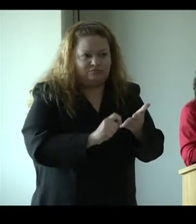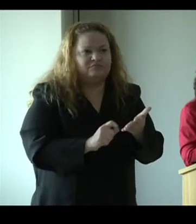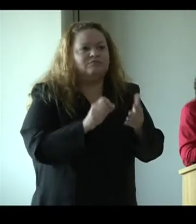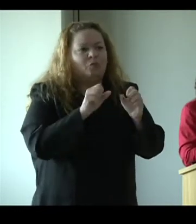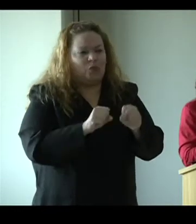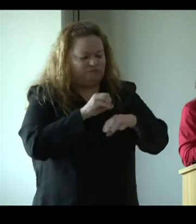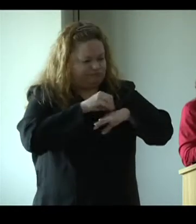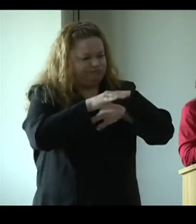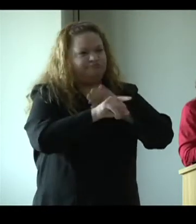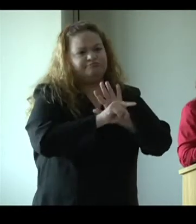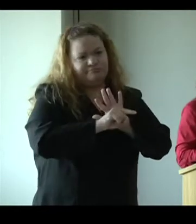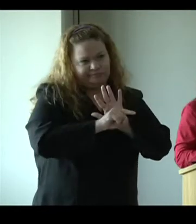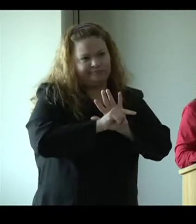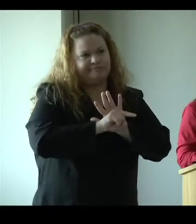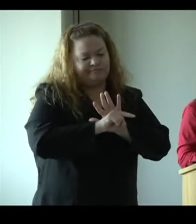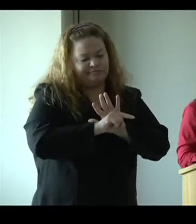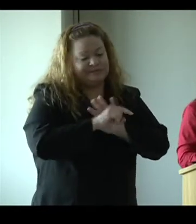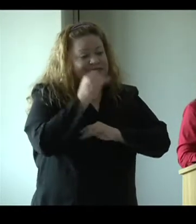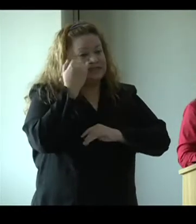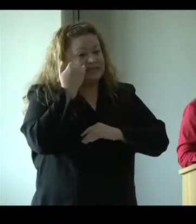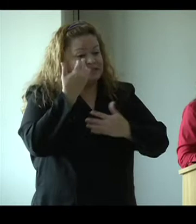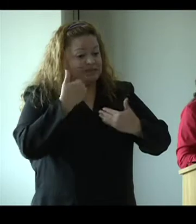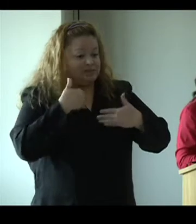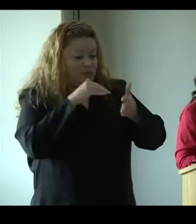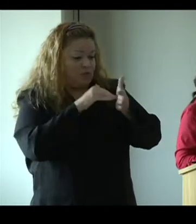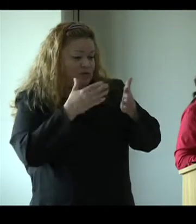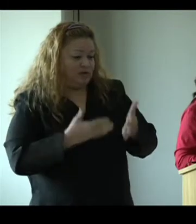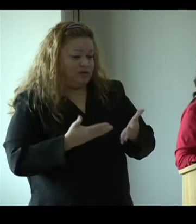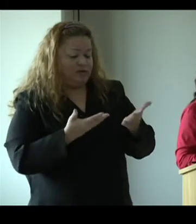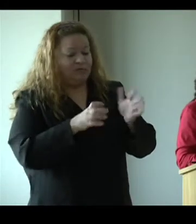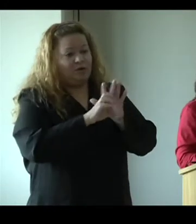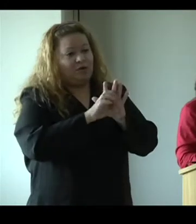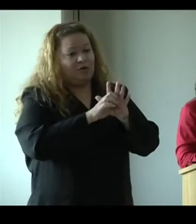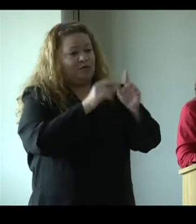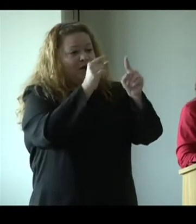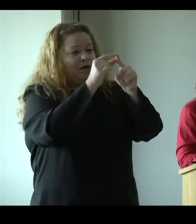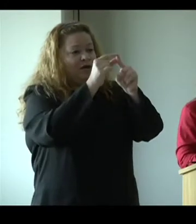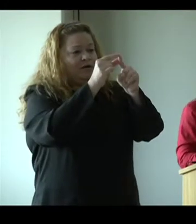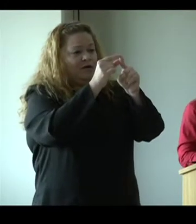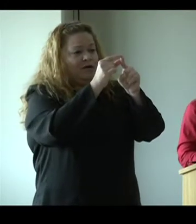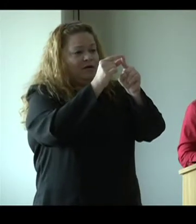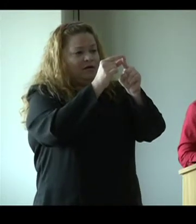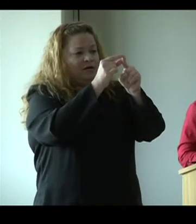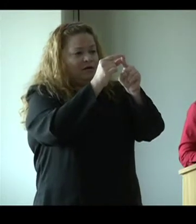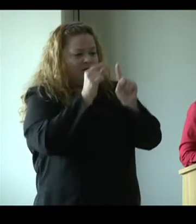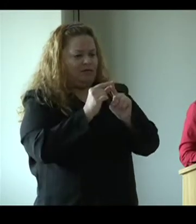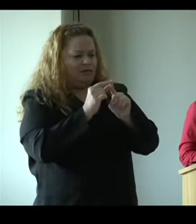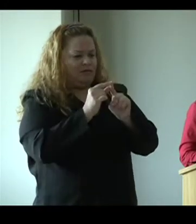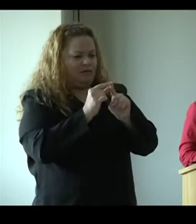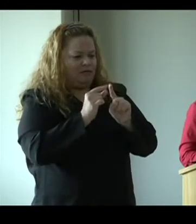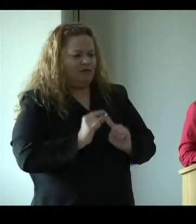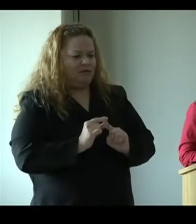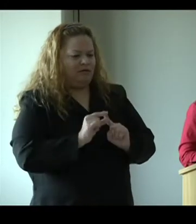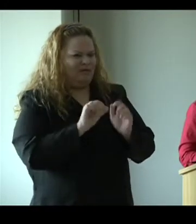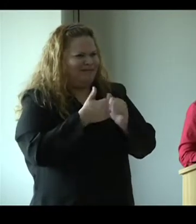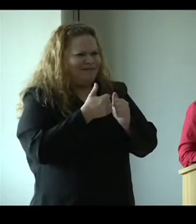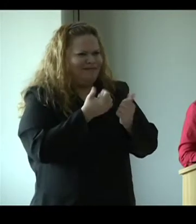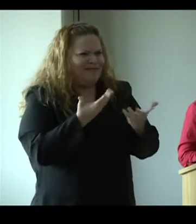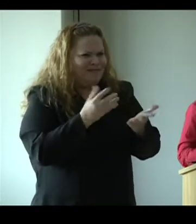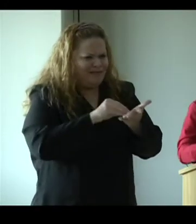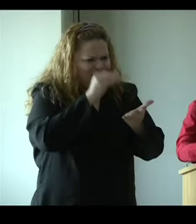se puede ver afectada si tenemos un chico que se salta palabras o se salta líneas como queremos que entienda el material que está